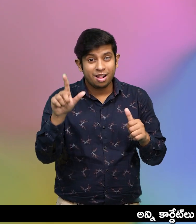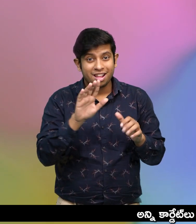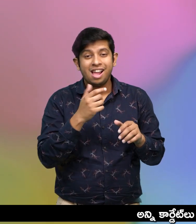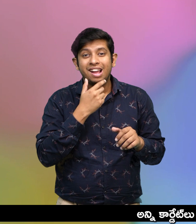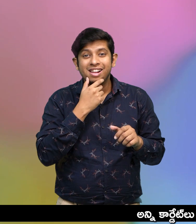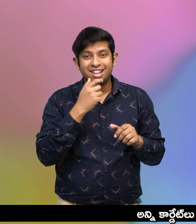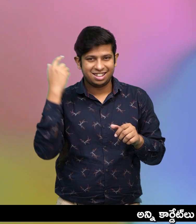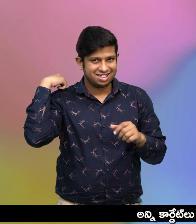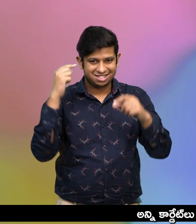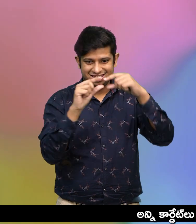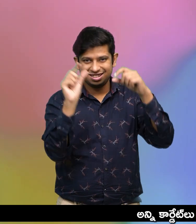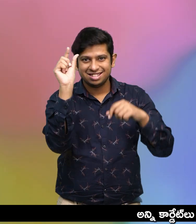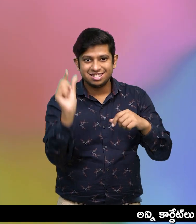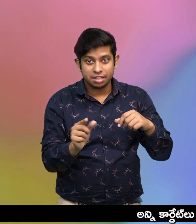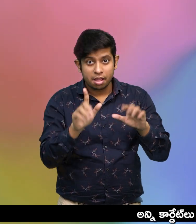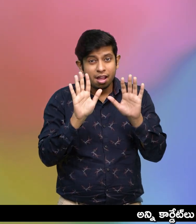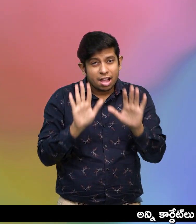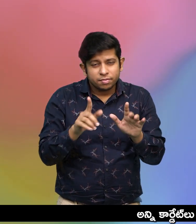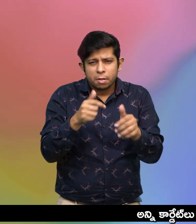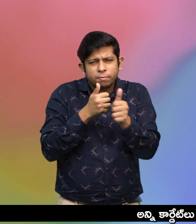అన్ని కార్డేట్లు ఈ క్రింది లక్షణాలను కలిగి ఉంటాయి.